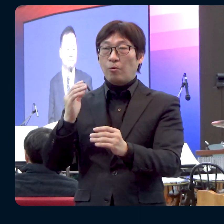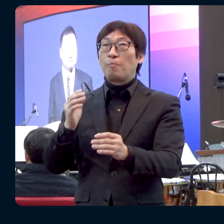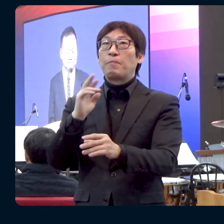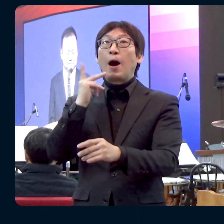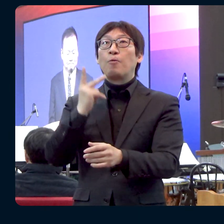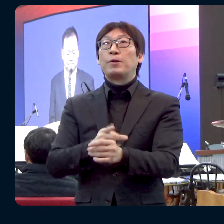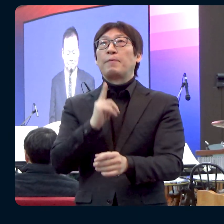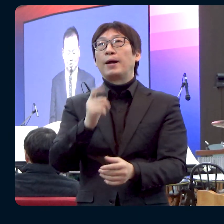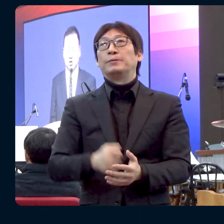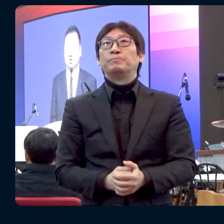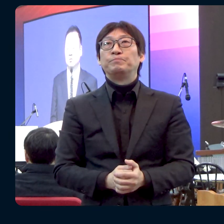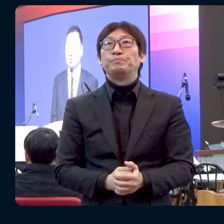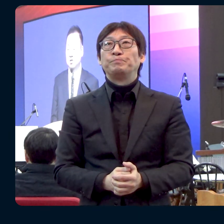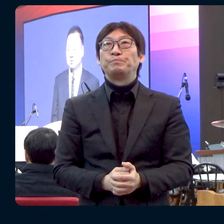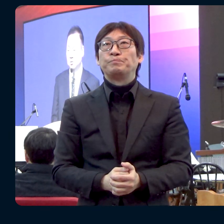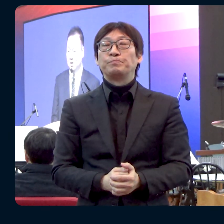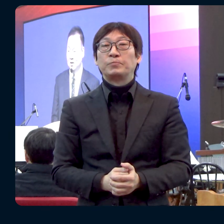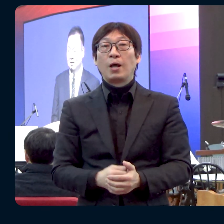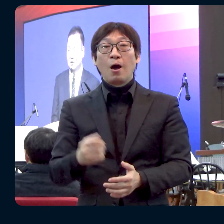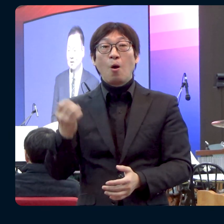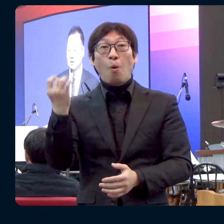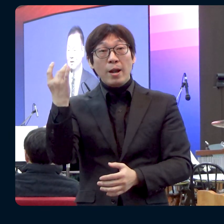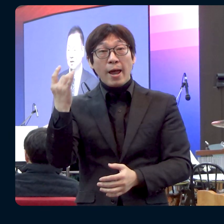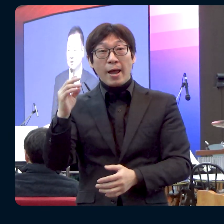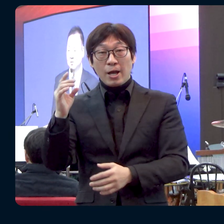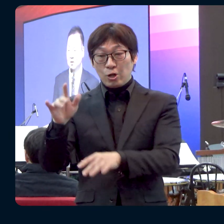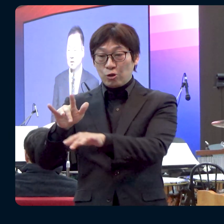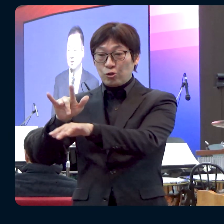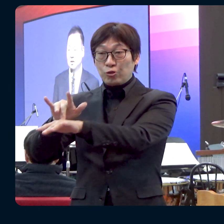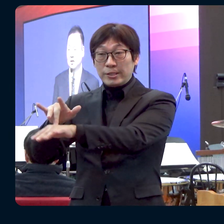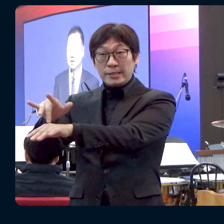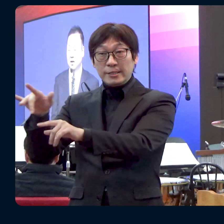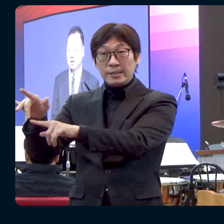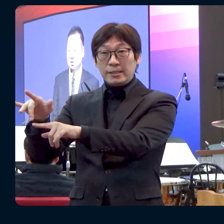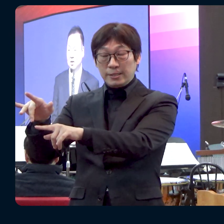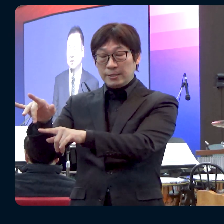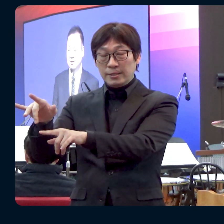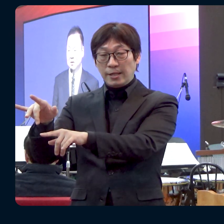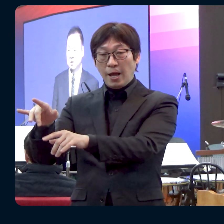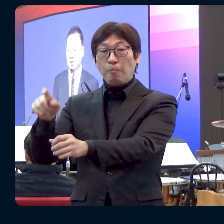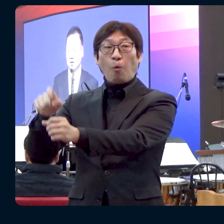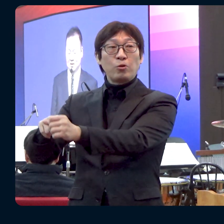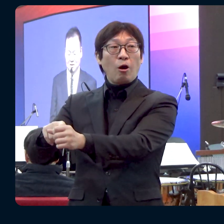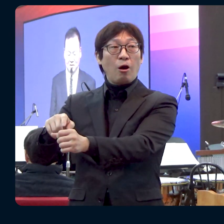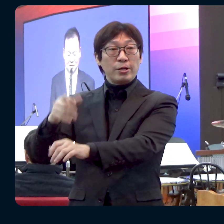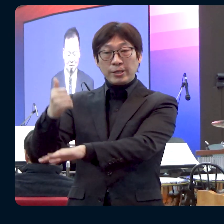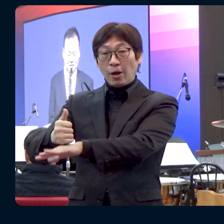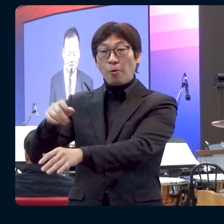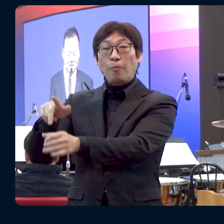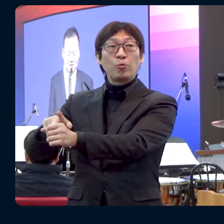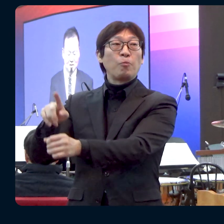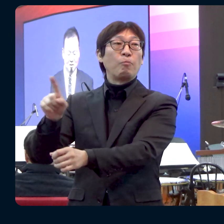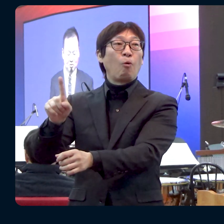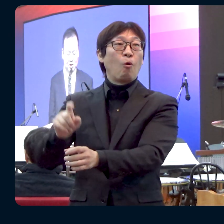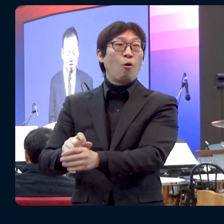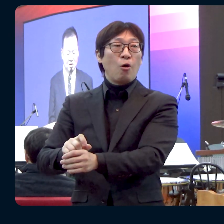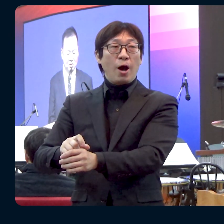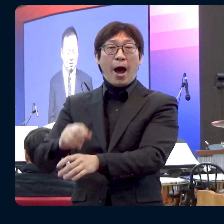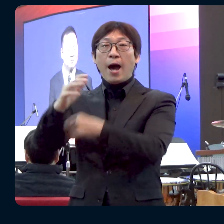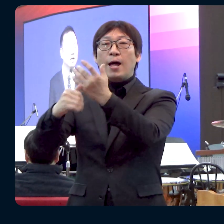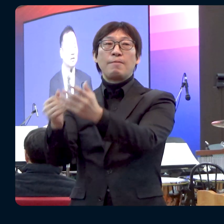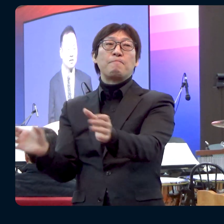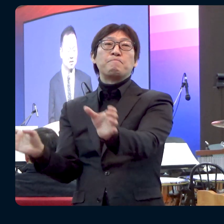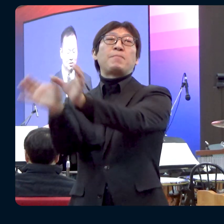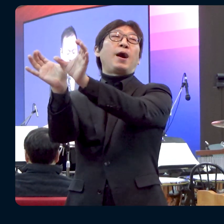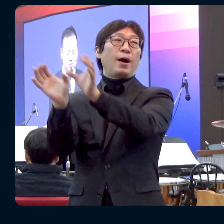여러분, 귀신의 본질이 뭡니까? 하나님을 대적하는 자입니다. 그래서